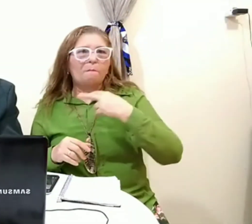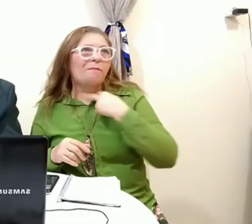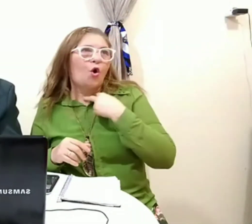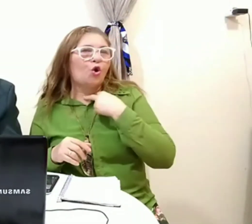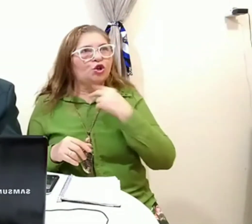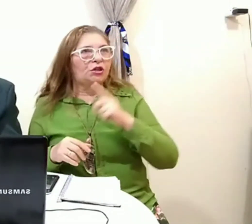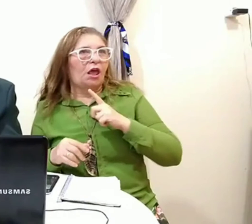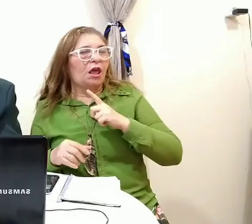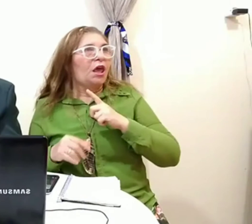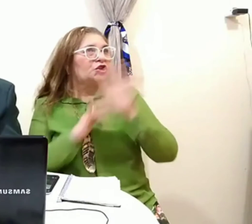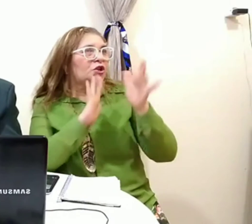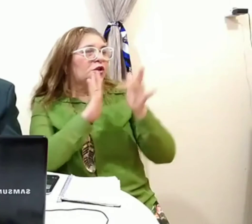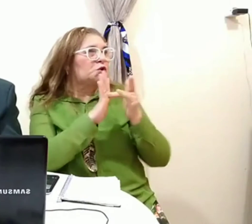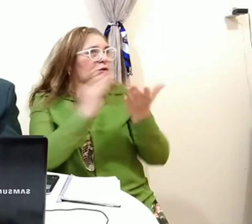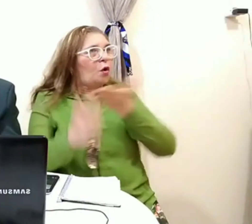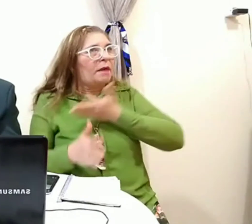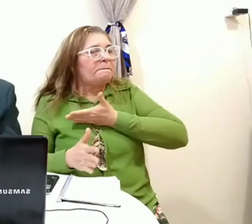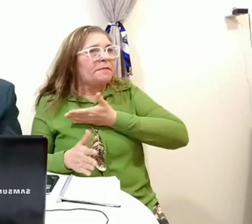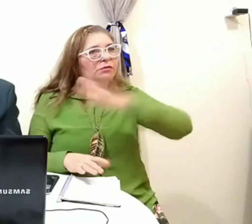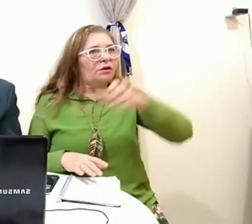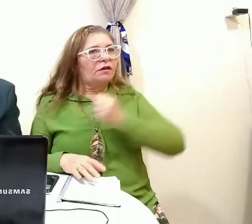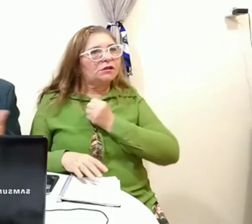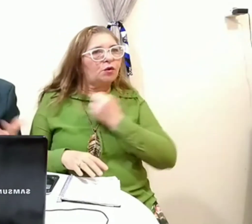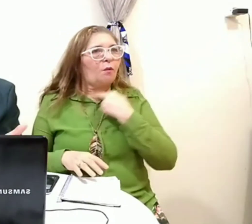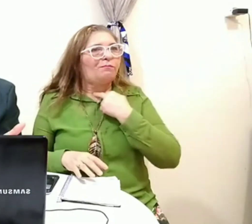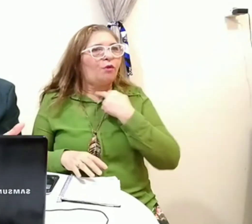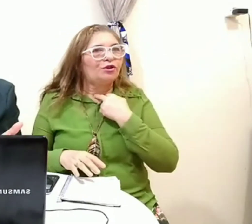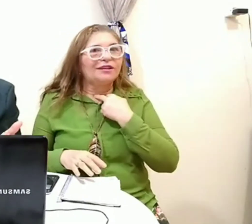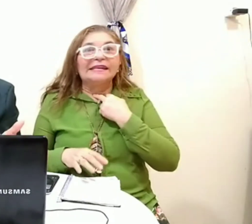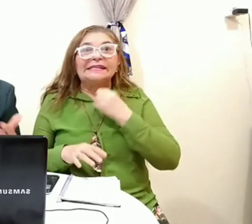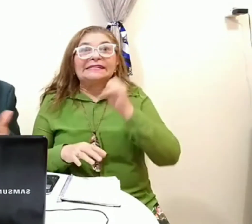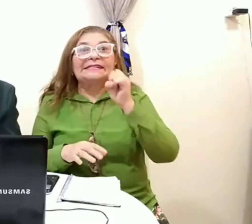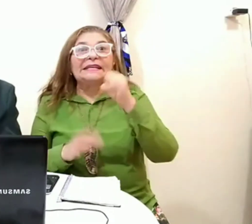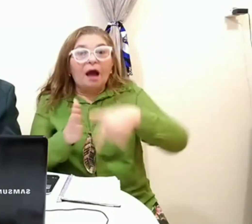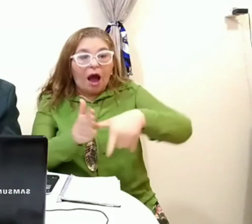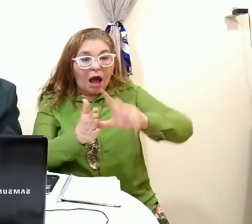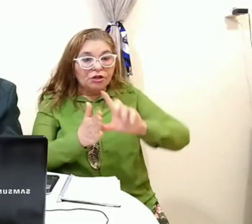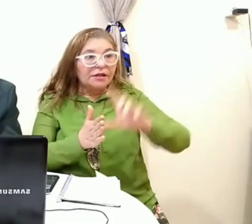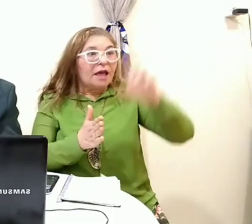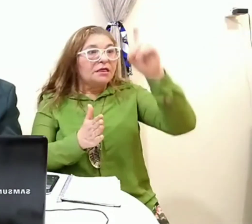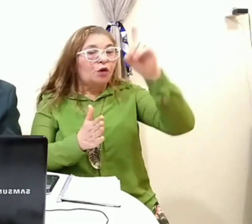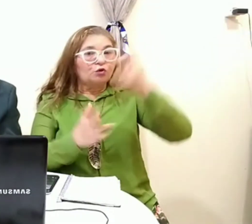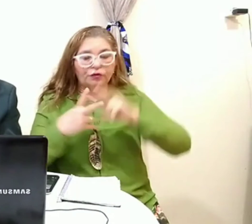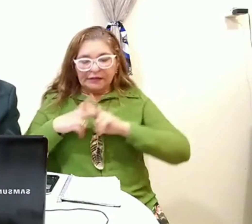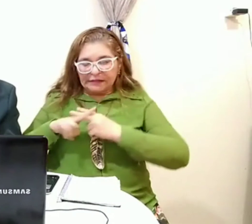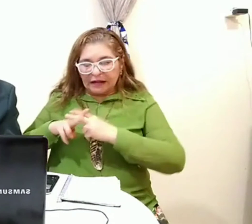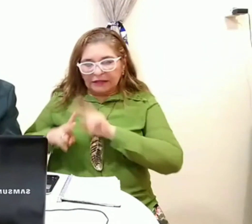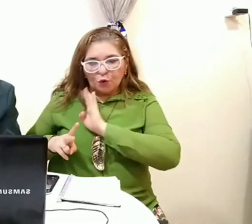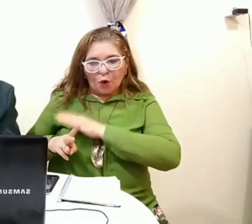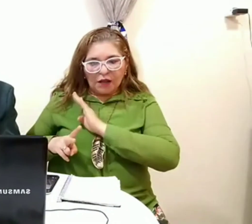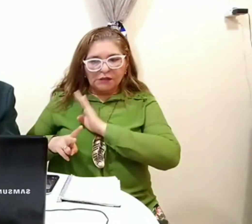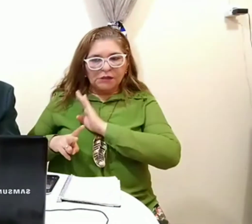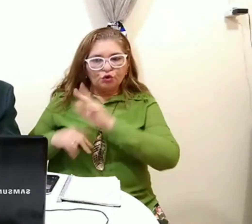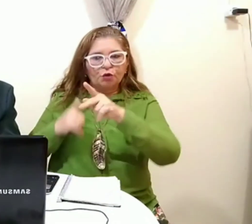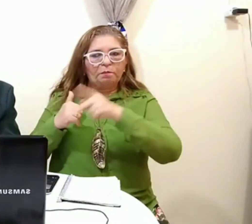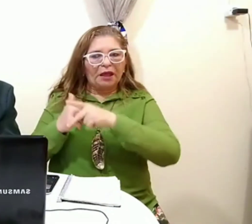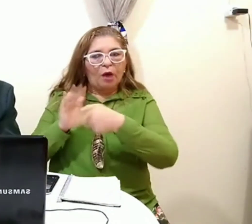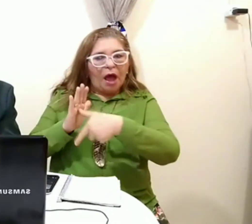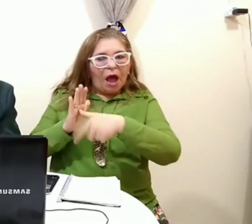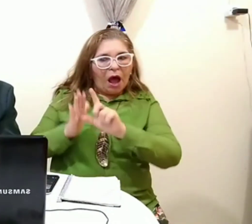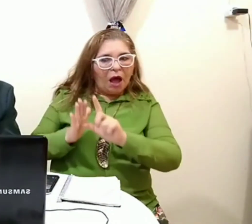imagina, os servos de Cornélio chegando lá, Pedro não iria nem dar atenção. Então Deus está aqui trabalhando no